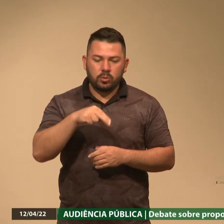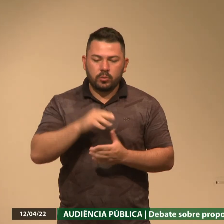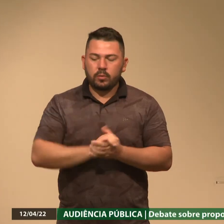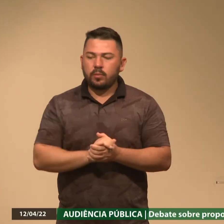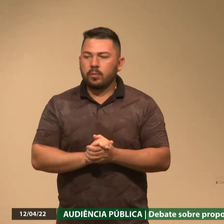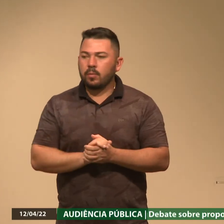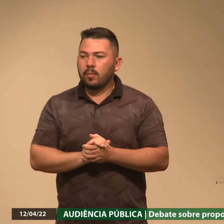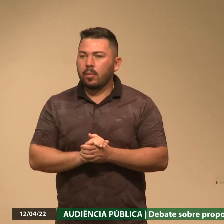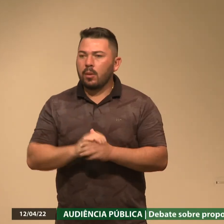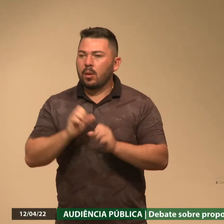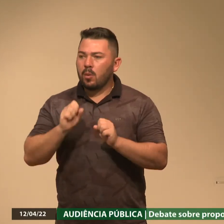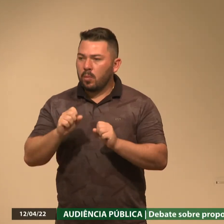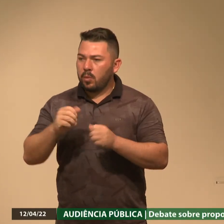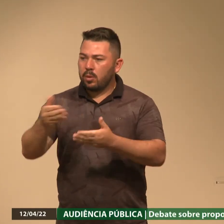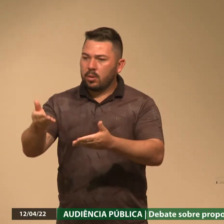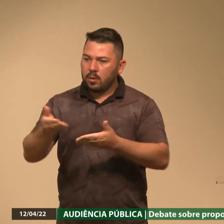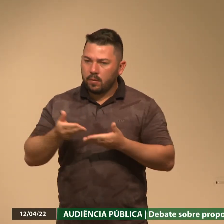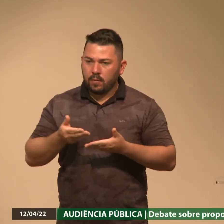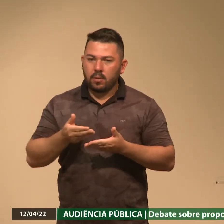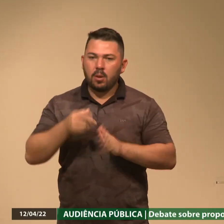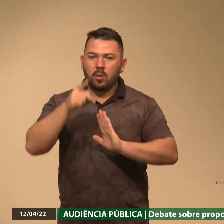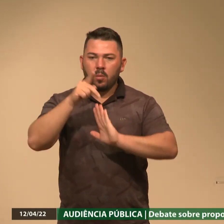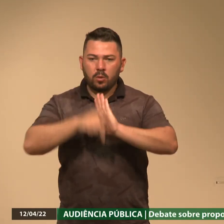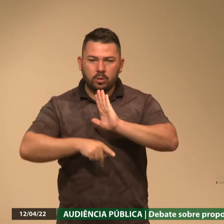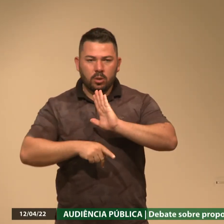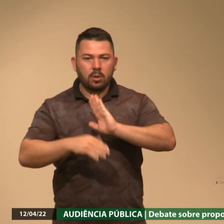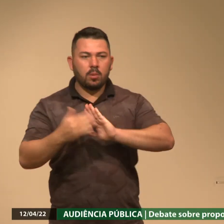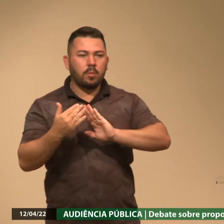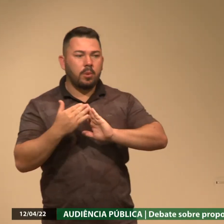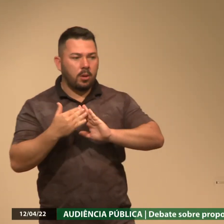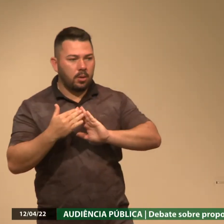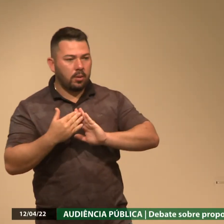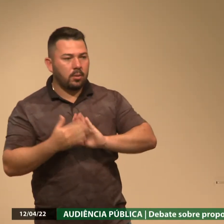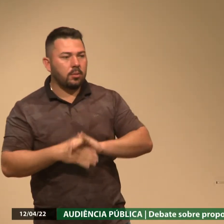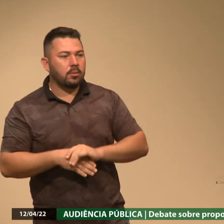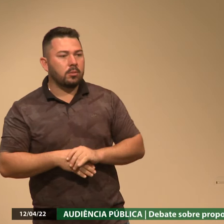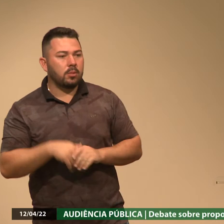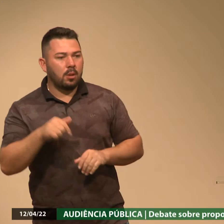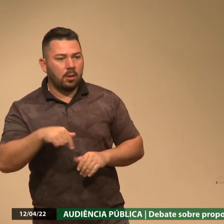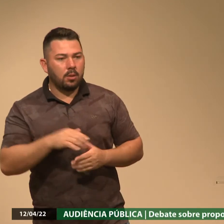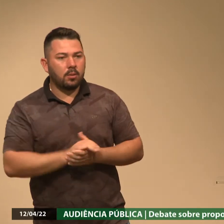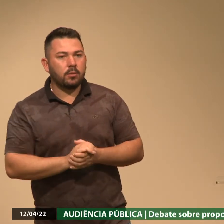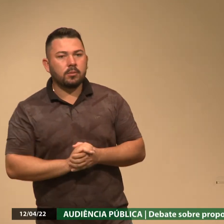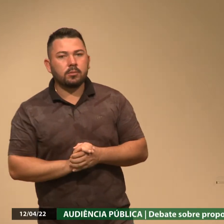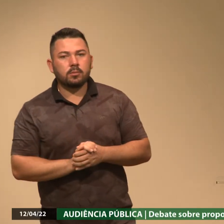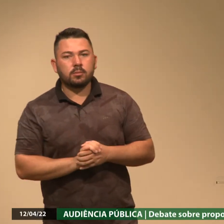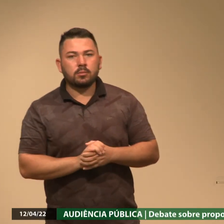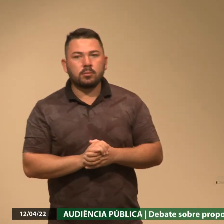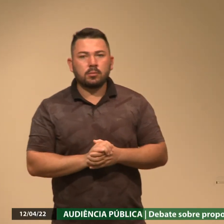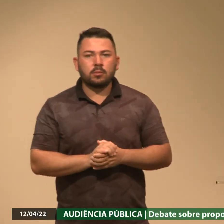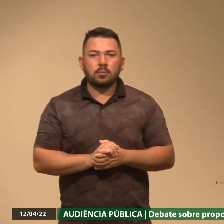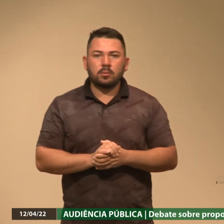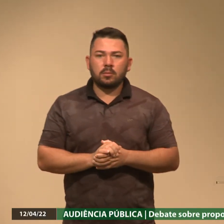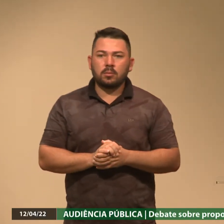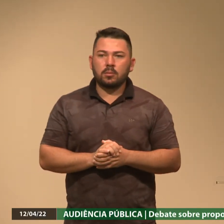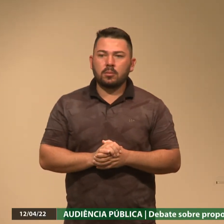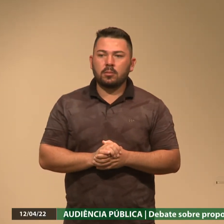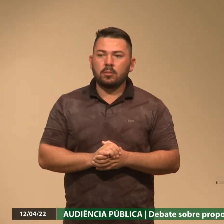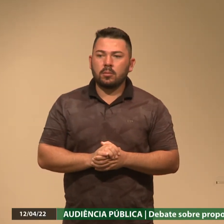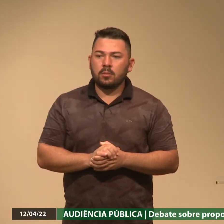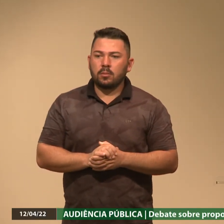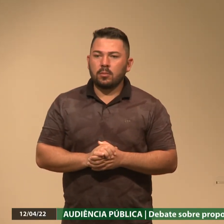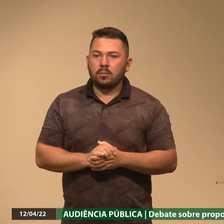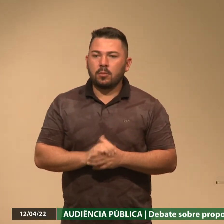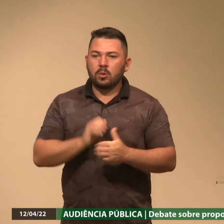o que pode enviar o projeto para casa que eu faço questão de pegar a relatoria dele pode ficar já faço questão nenhuma de